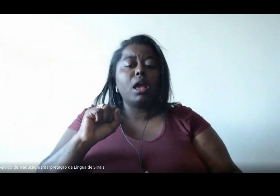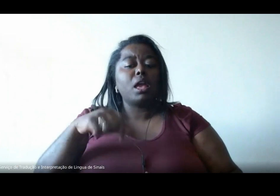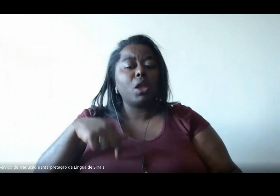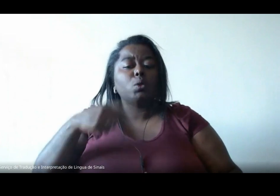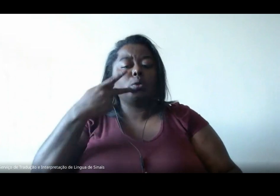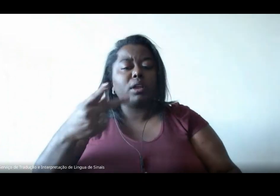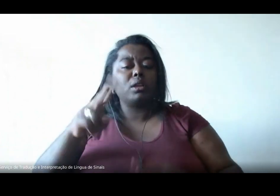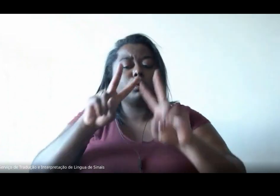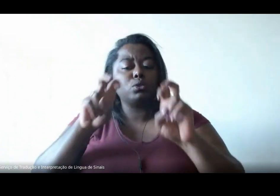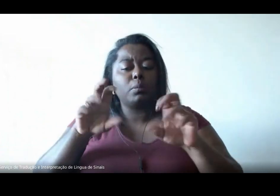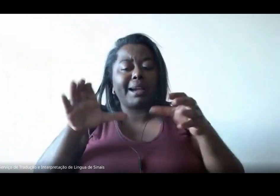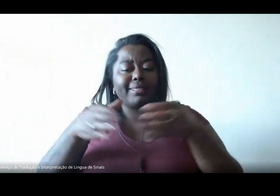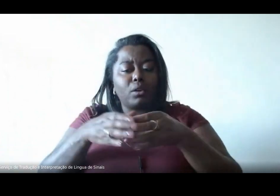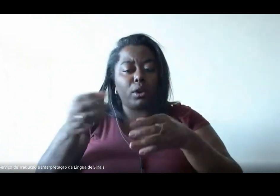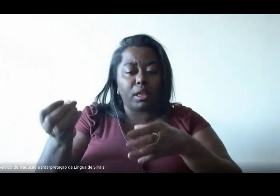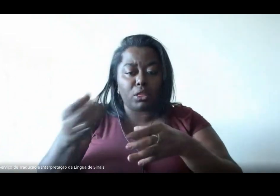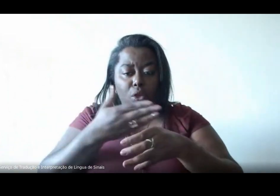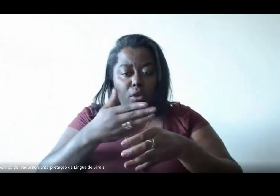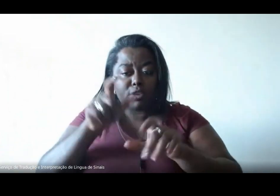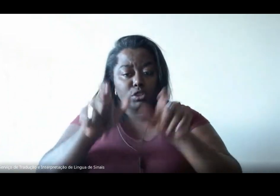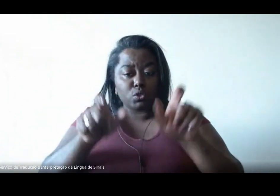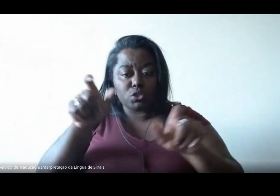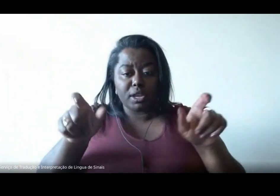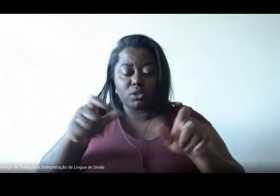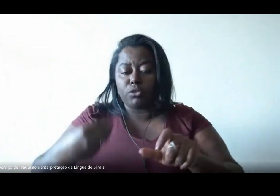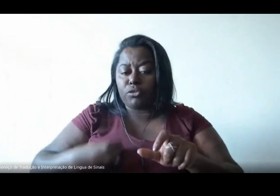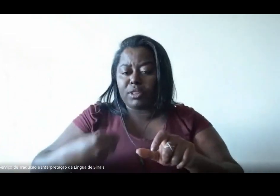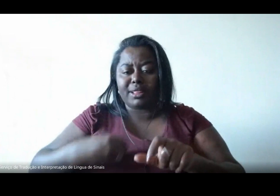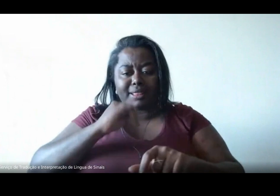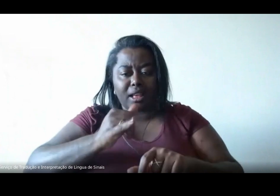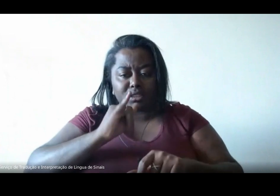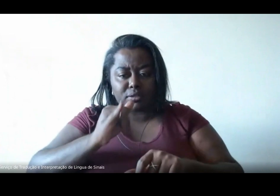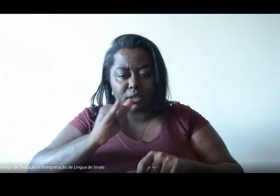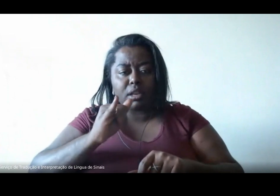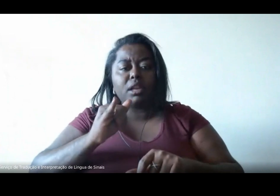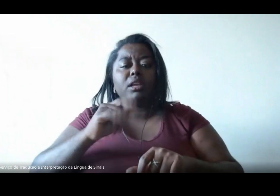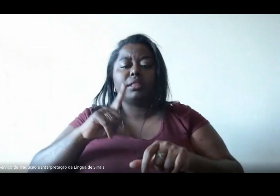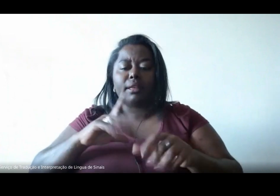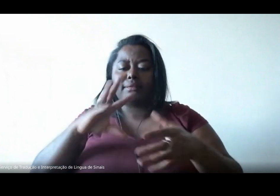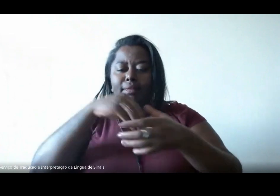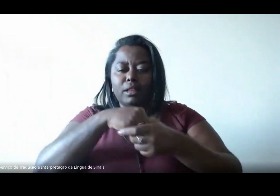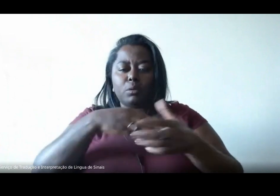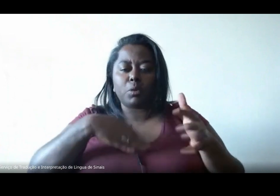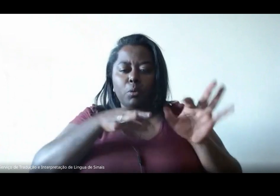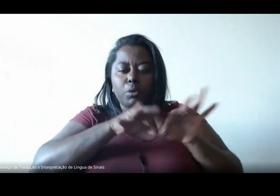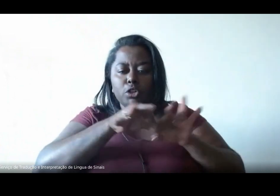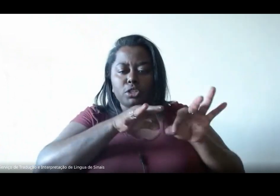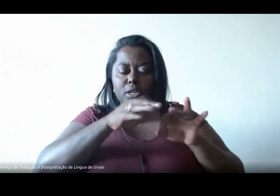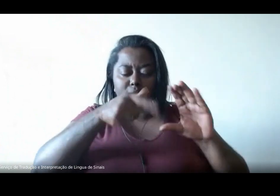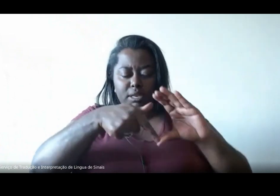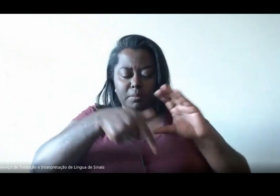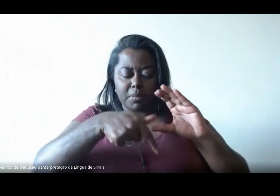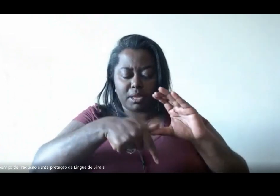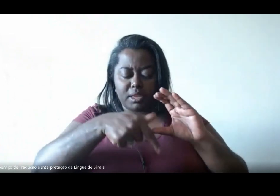uma categoria relativamente nova de sujeitos narradores de vida que examino em meu projeto do CNPq, que deve acabar